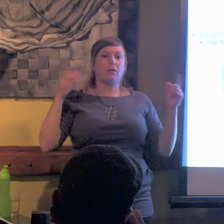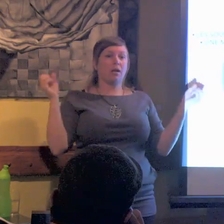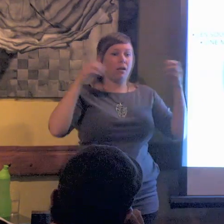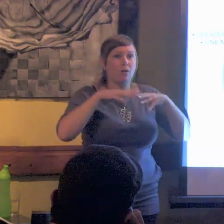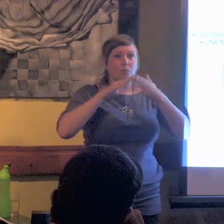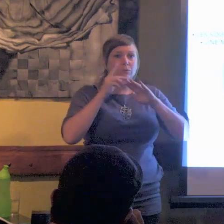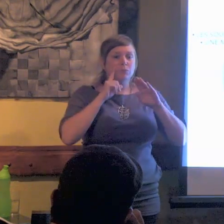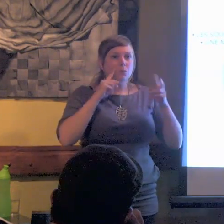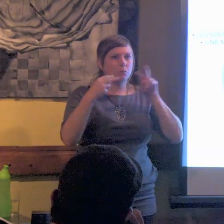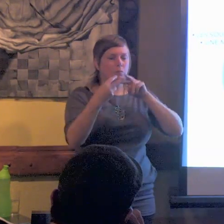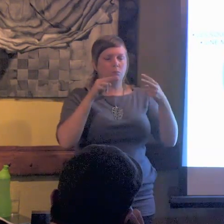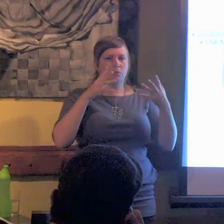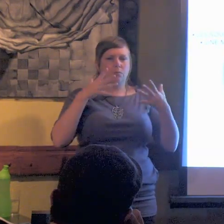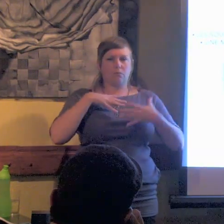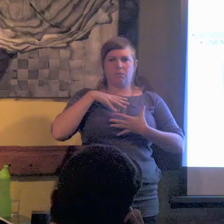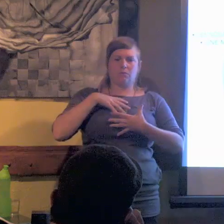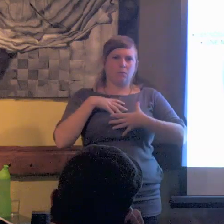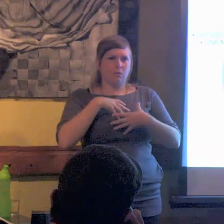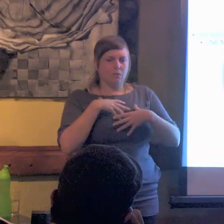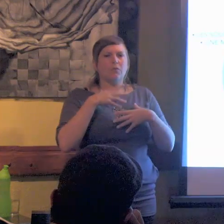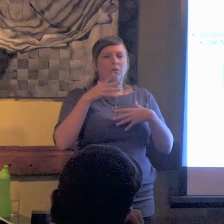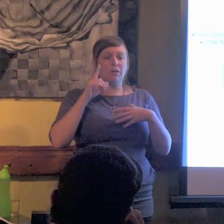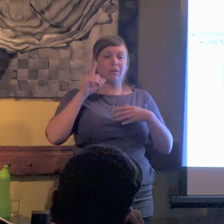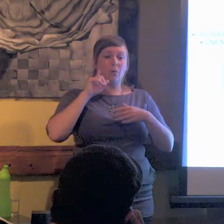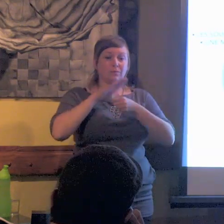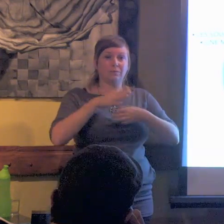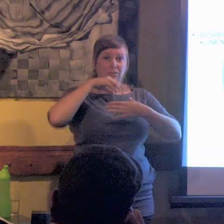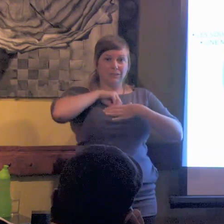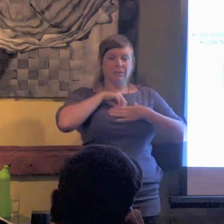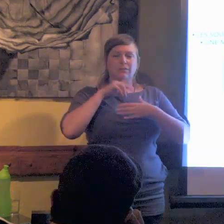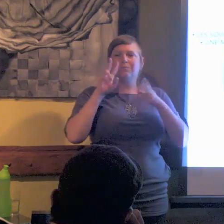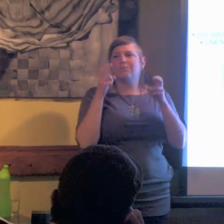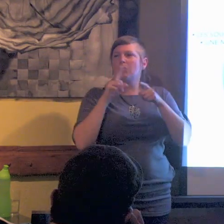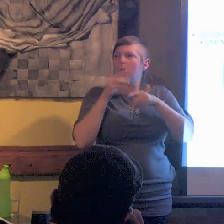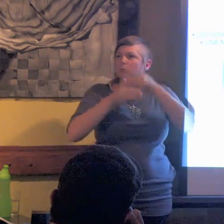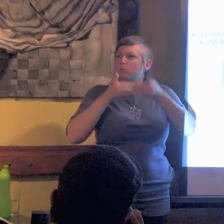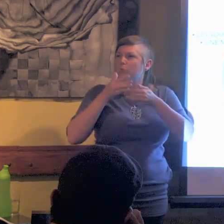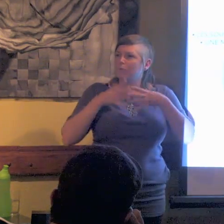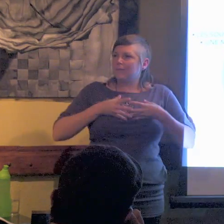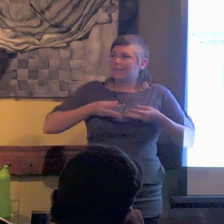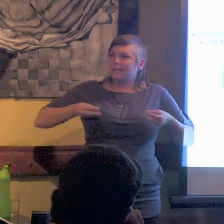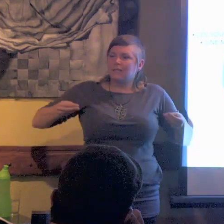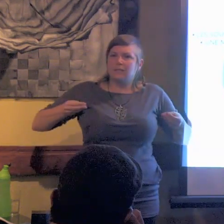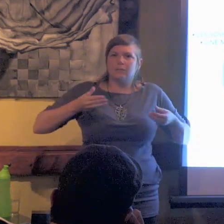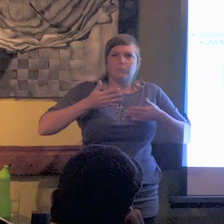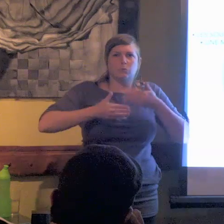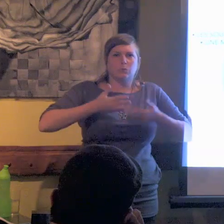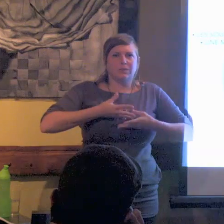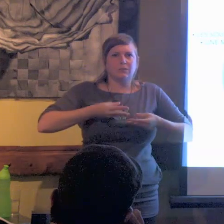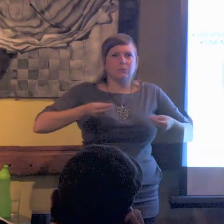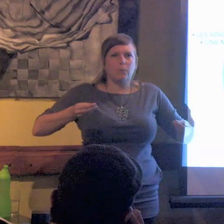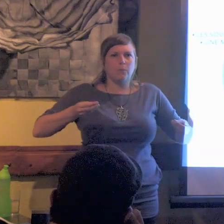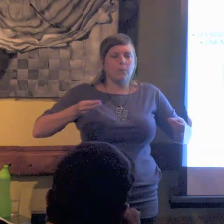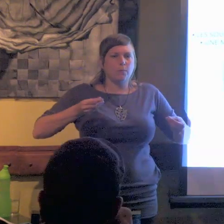une autre personne sourde, là. Donc, on se regarde, là, on est là, on jette des regards pour faire, OK, est-ce qu'on fait pas d'audisme lorsque je fais ça? Donc,